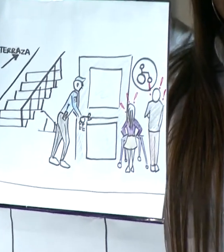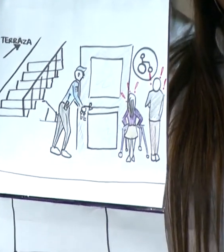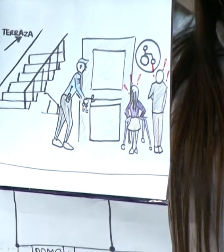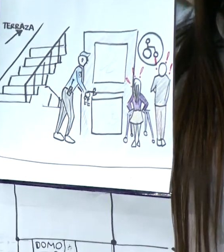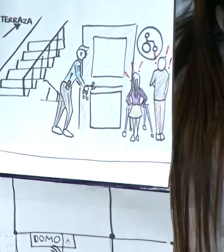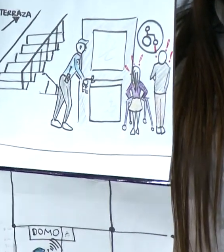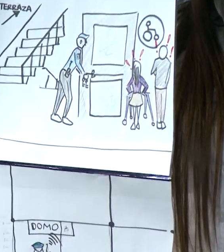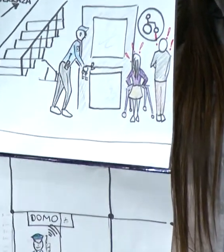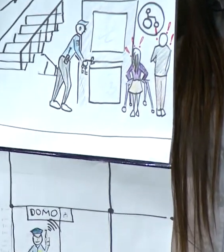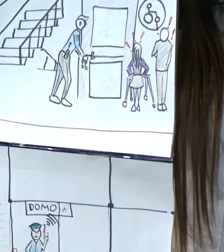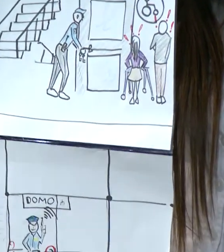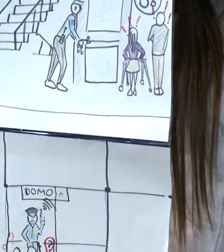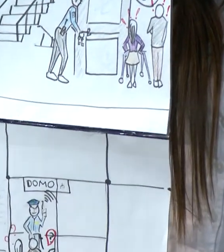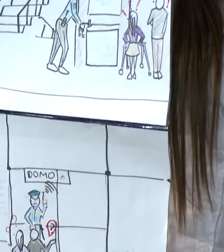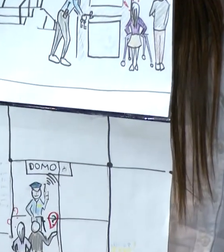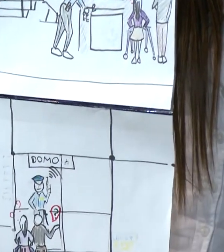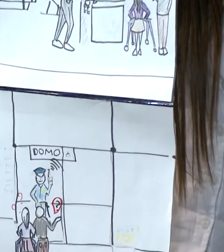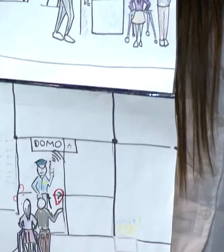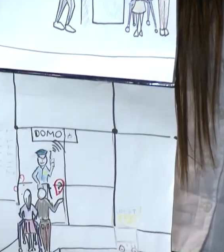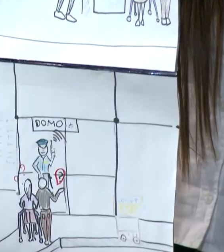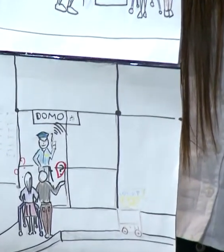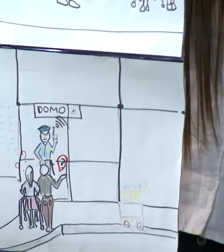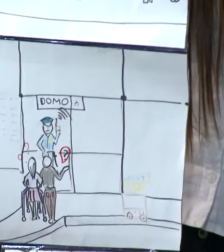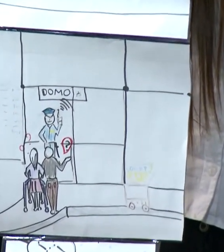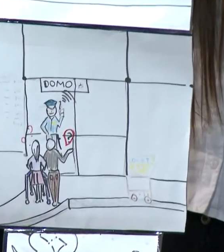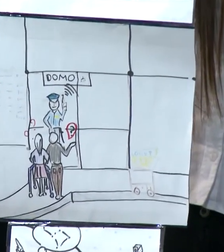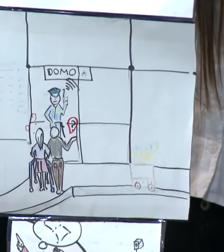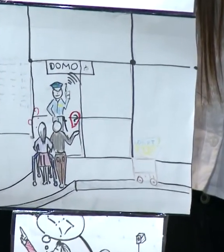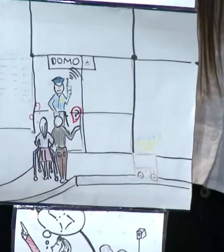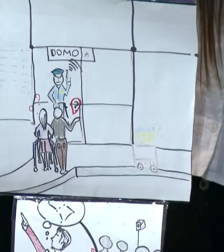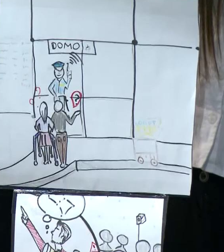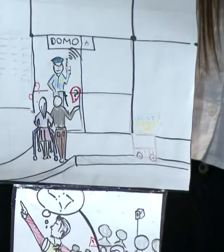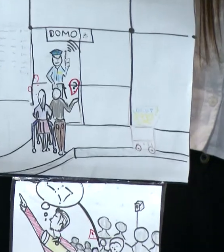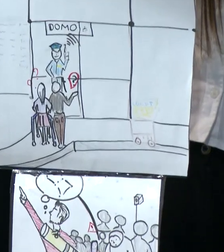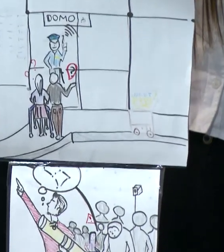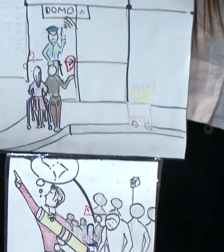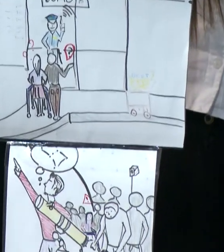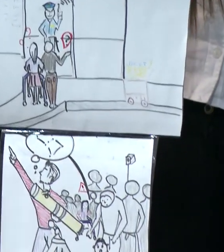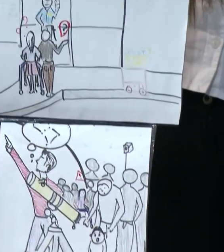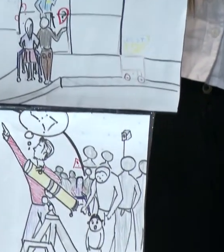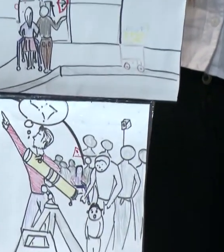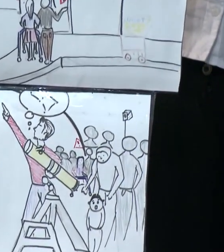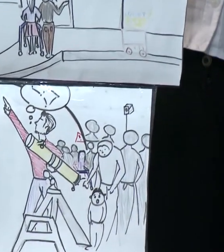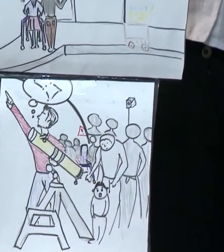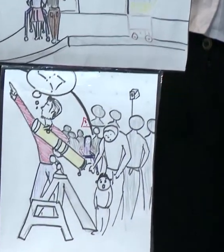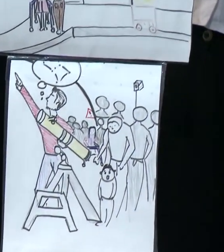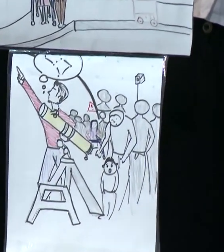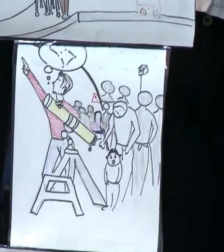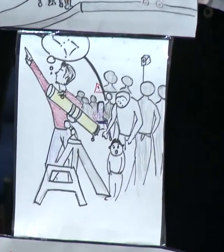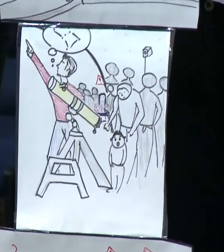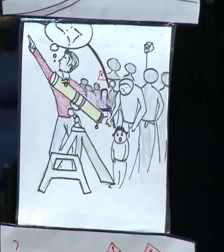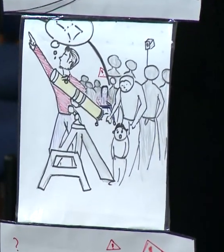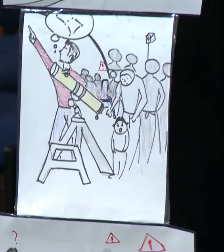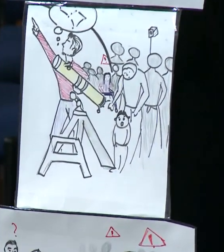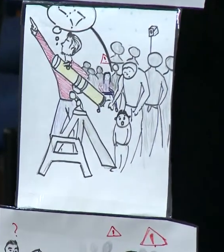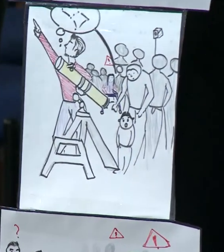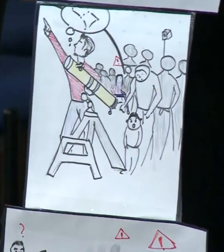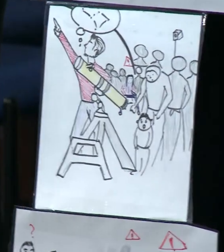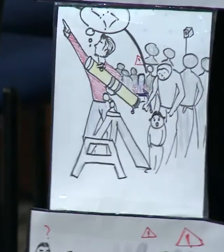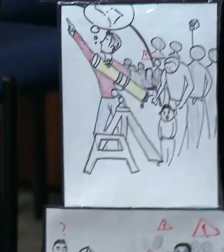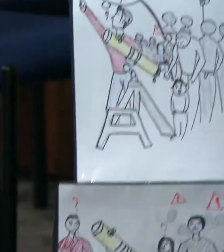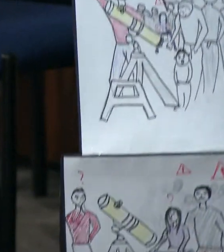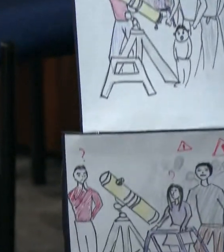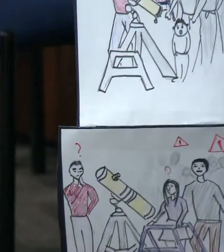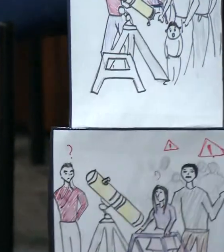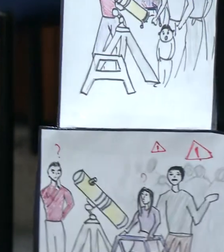la entrada principal, van a encontrar solamente escaleras. La segunda entrada, que es en la parte de arriba, sí está la rampa. La dificultad, ¿cuál es? Que no hay